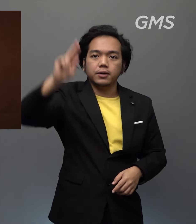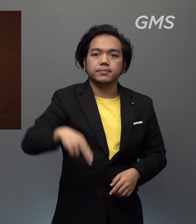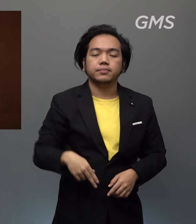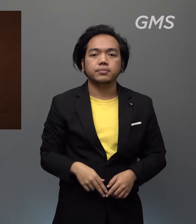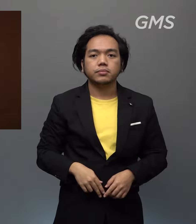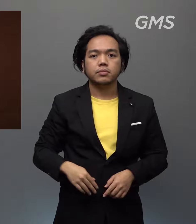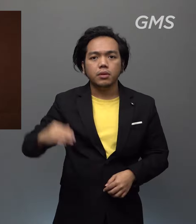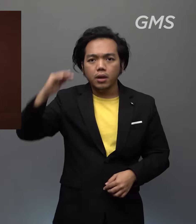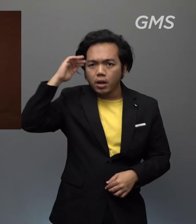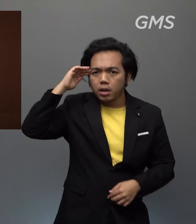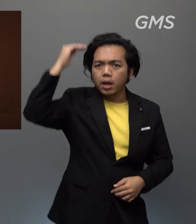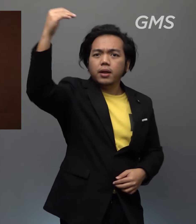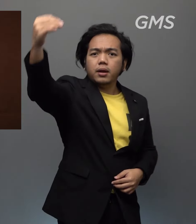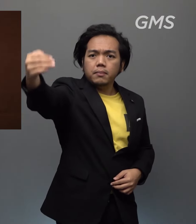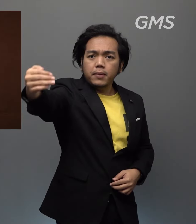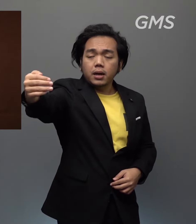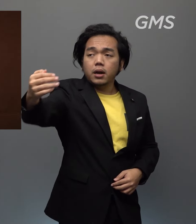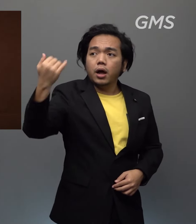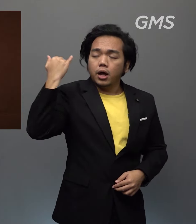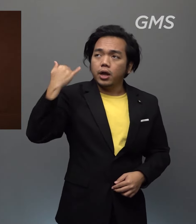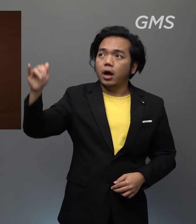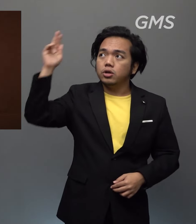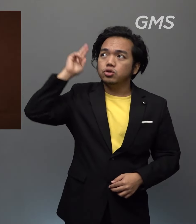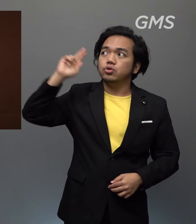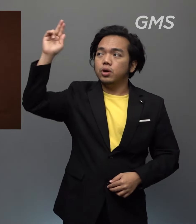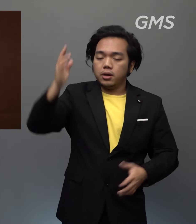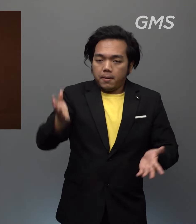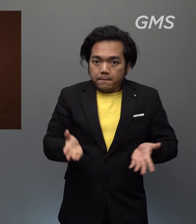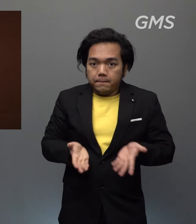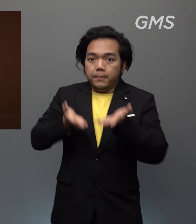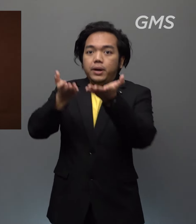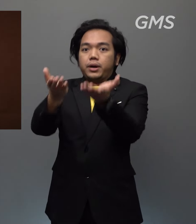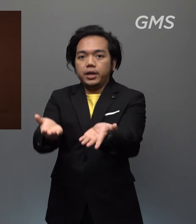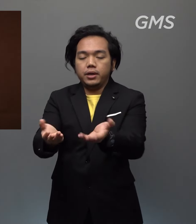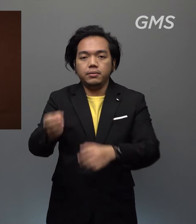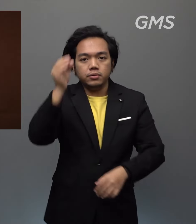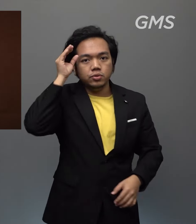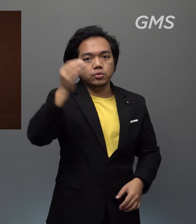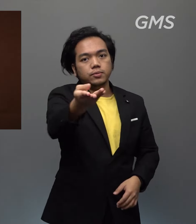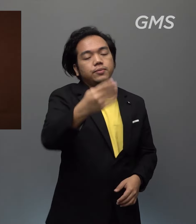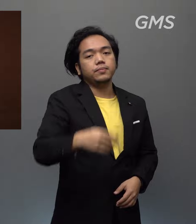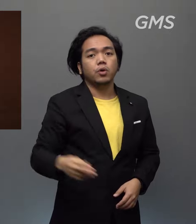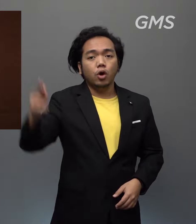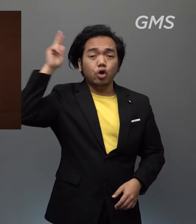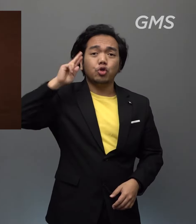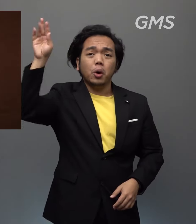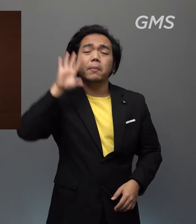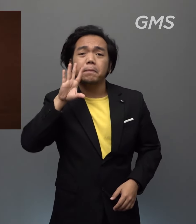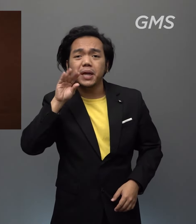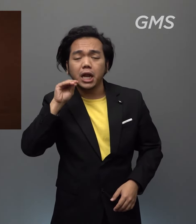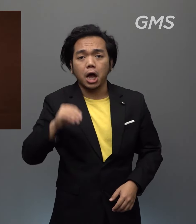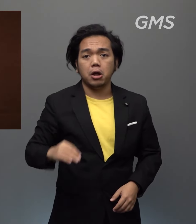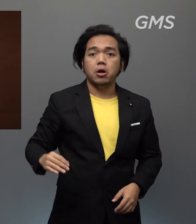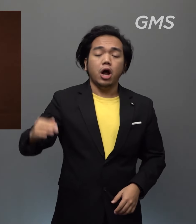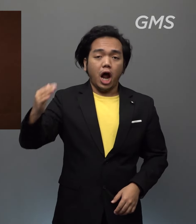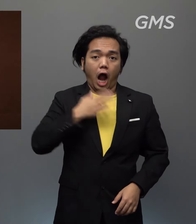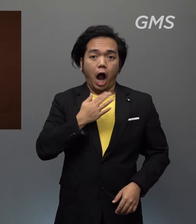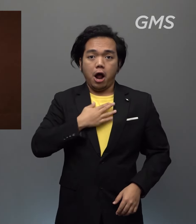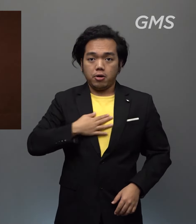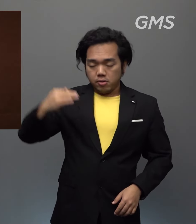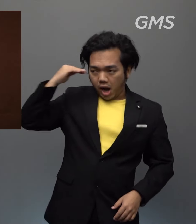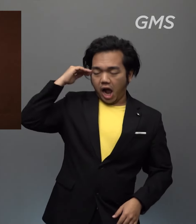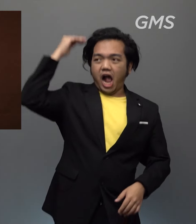Dia sediakan bagimu. Dia datang dan Dia berkata bahwa aku akan membukakan jalan baru bagimu. Aku akan membukakan